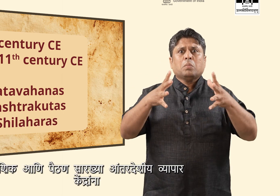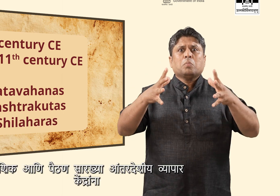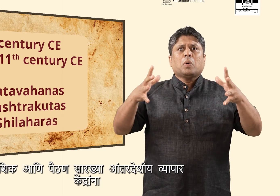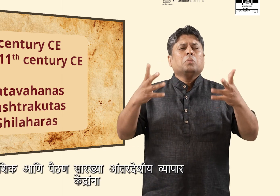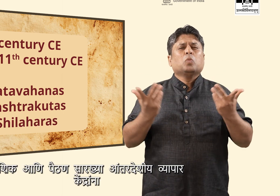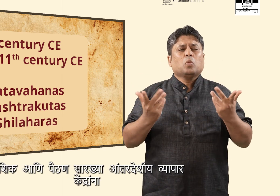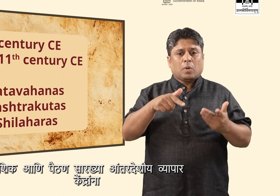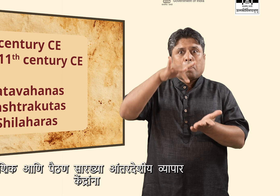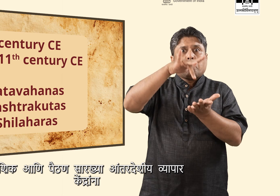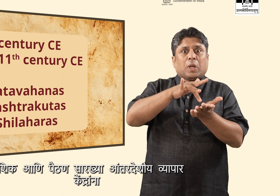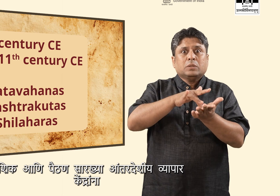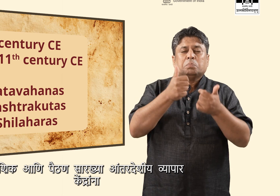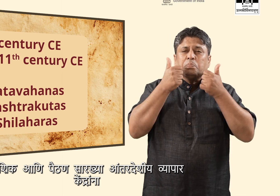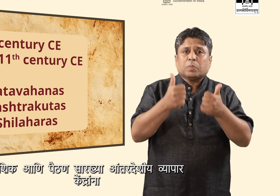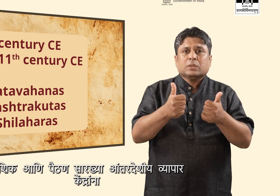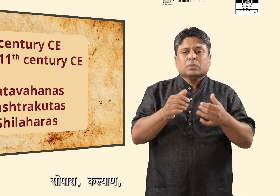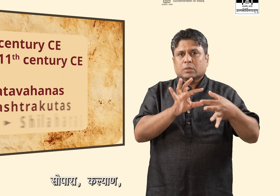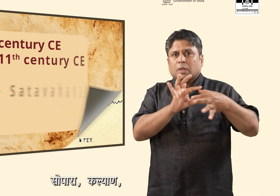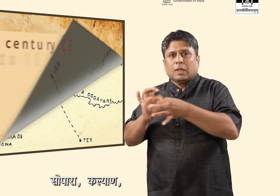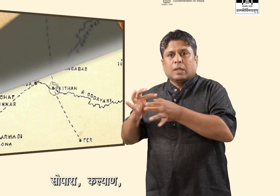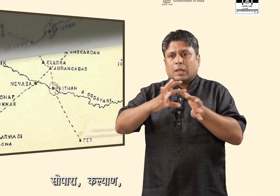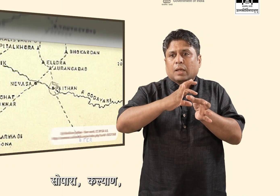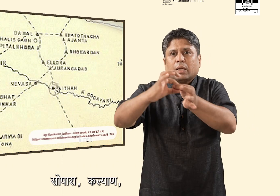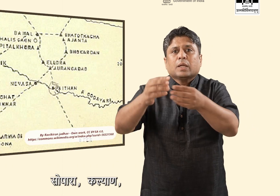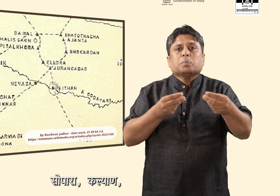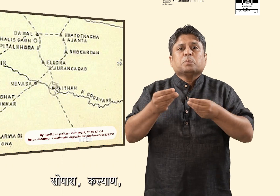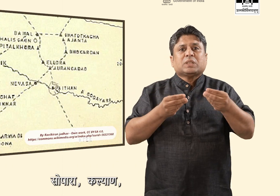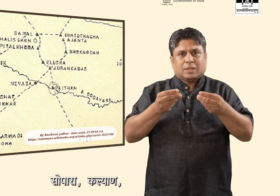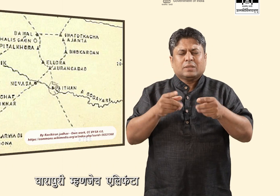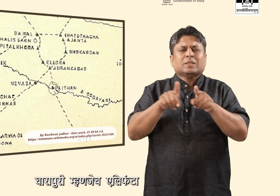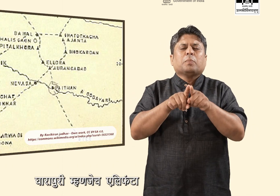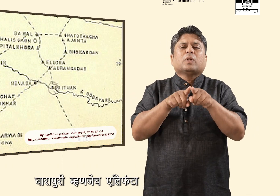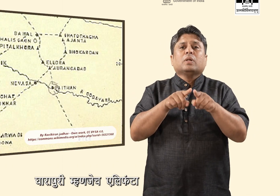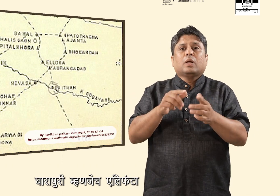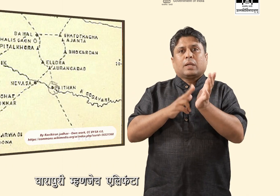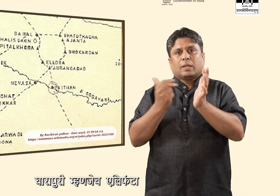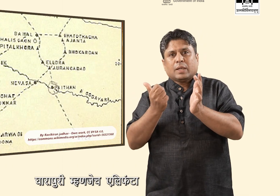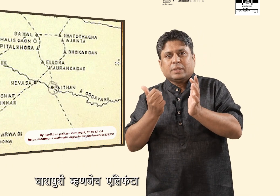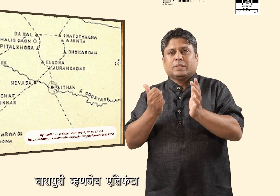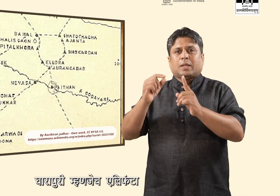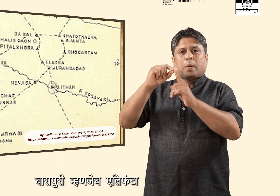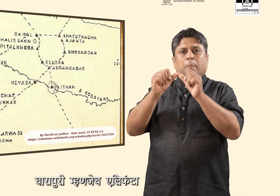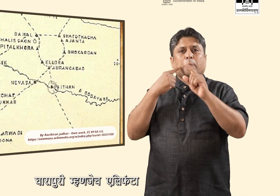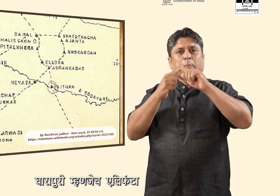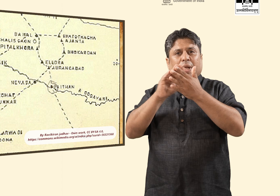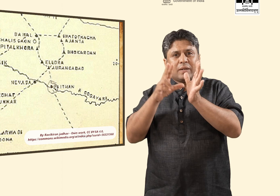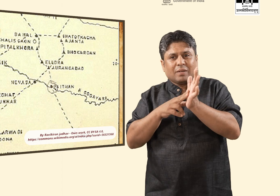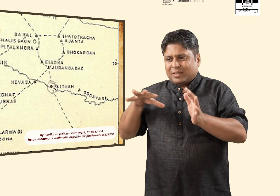पैठणसारख्या आंतरदेशीय व्यापार केंद्रांना सोपारा, कल्याण, घारापुरी म्हणजेच एलिफंटा,